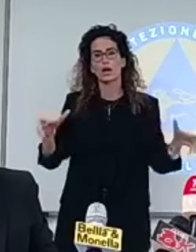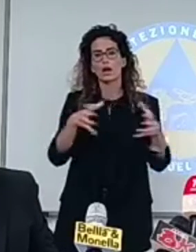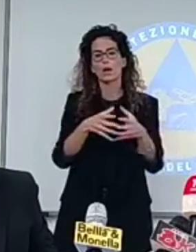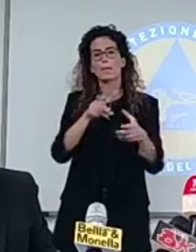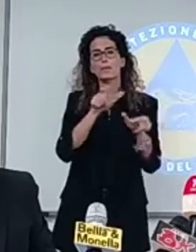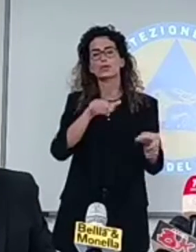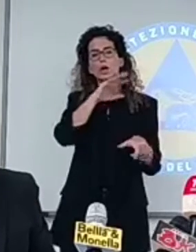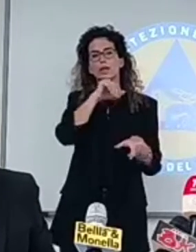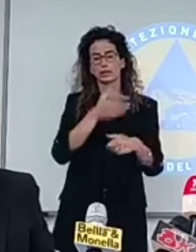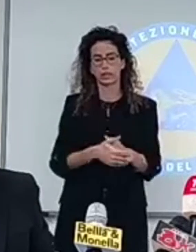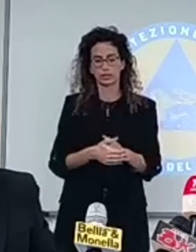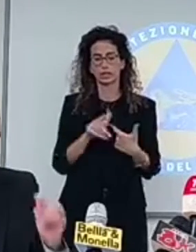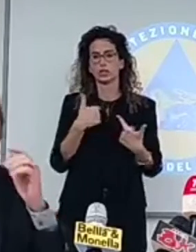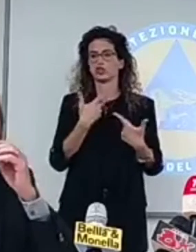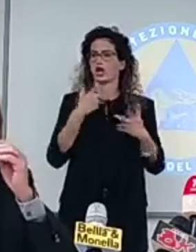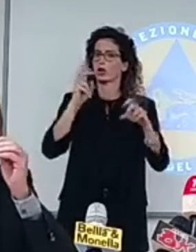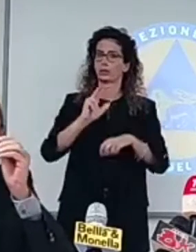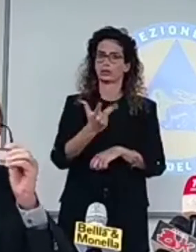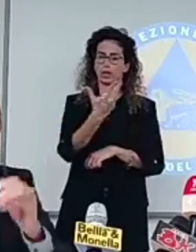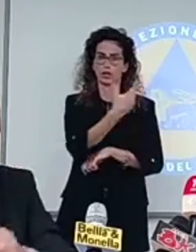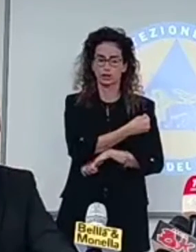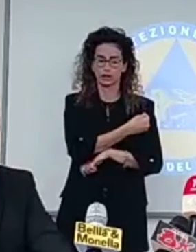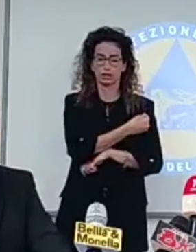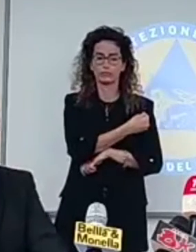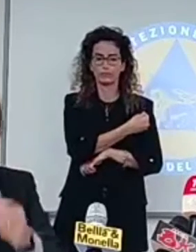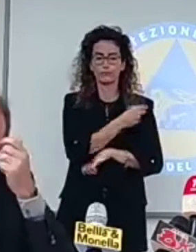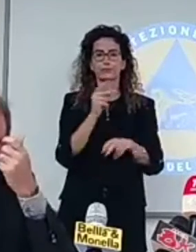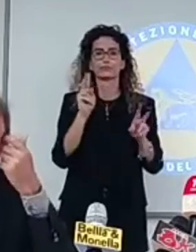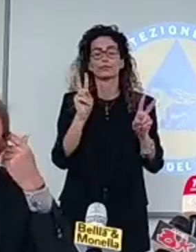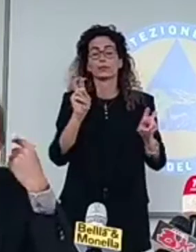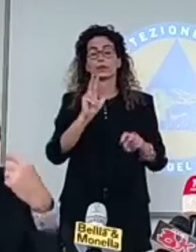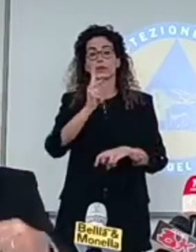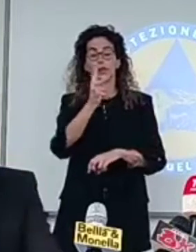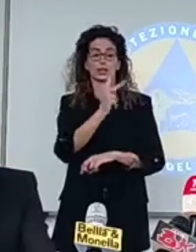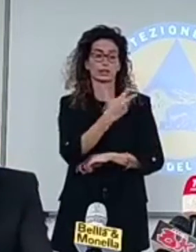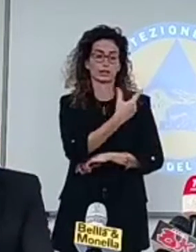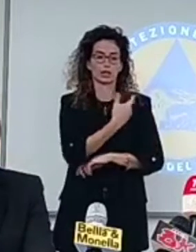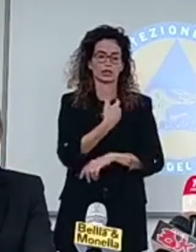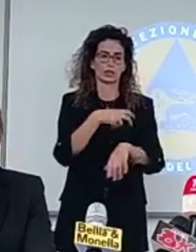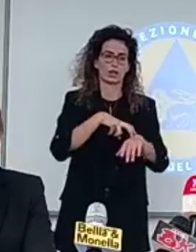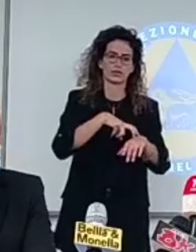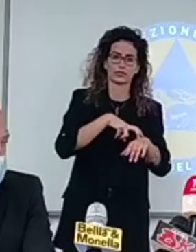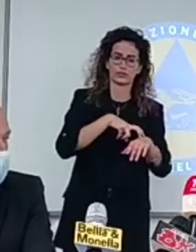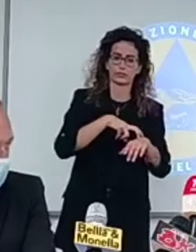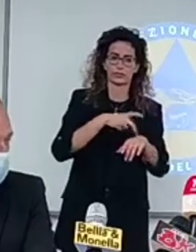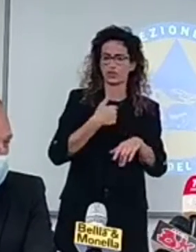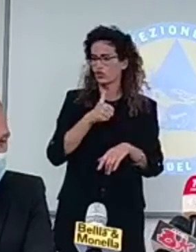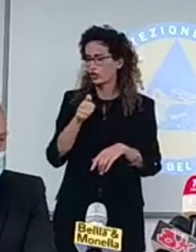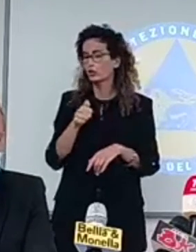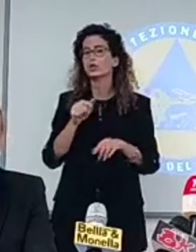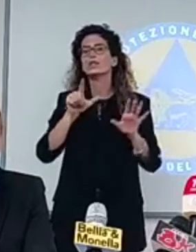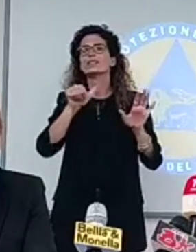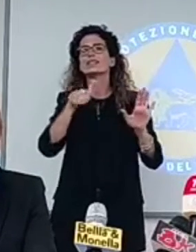chat tutto bene se l'utente scrivesse il suo post esprimendo un pensiero ma le caratteristiche di molti messaggi sono